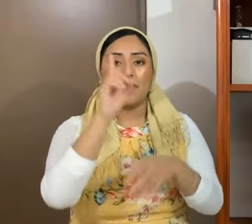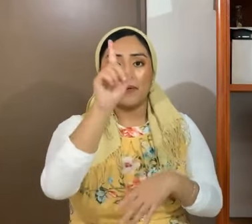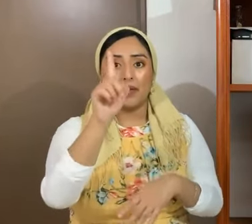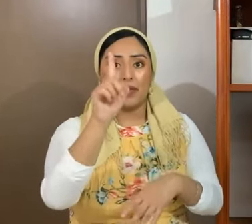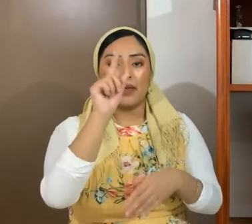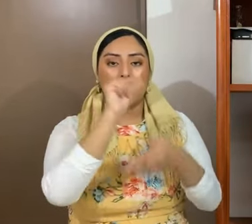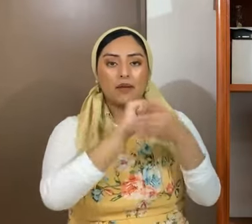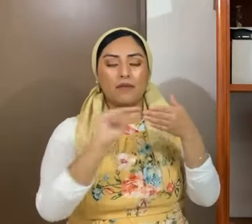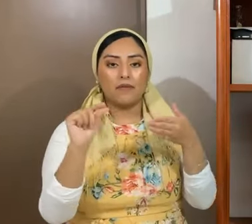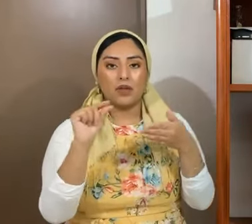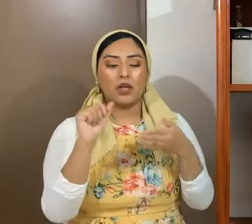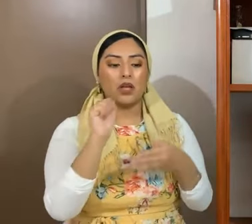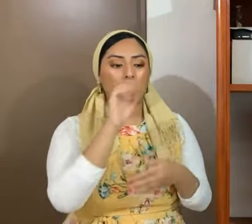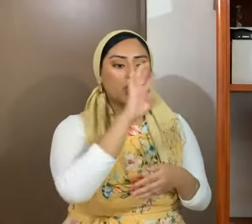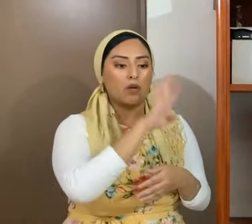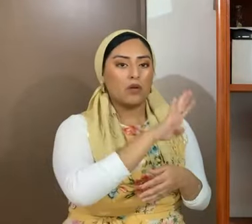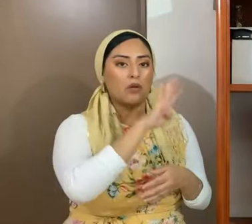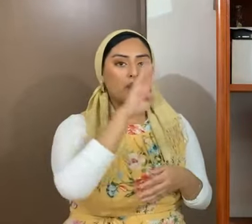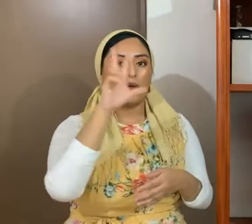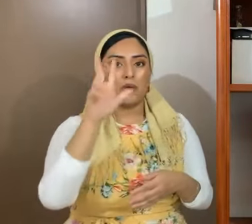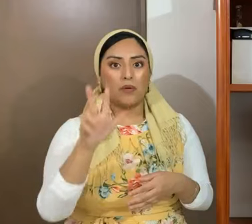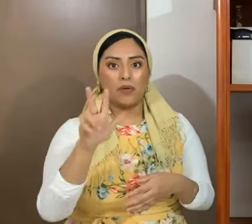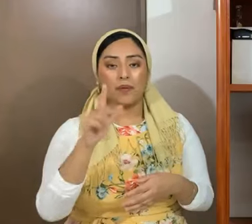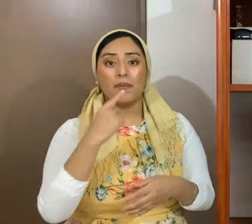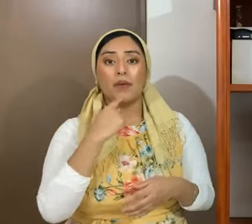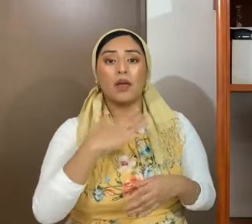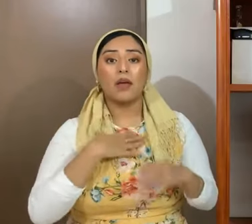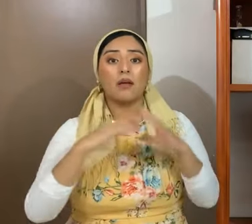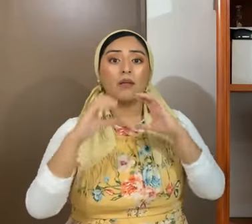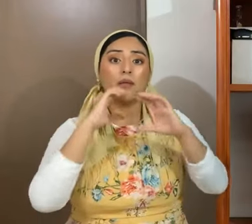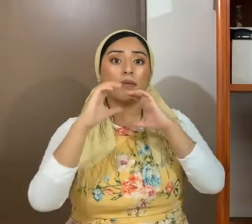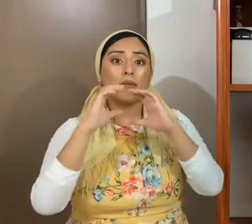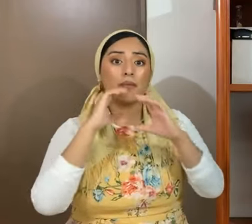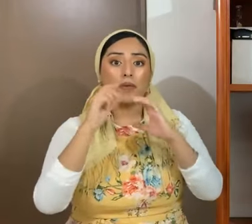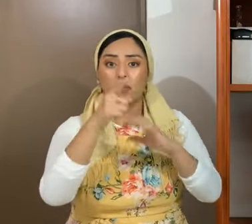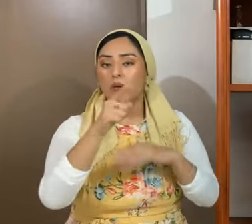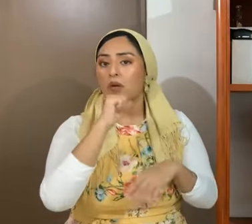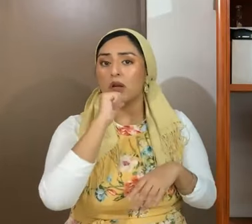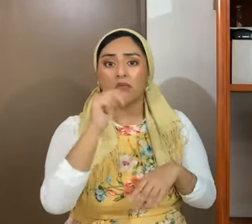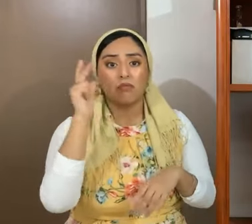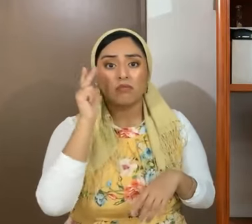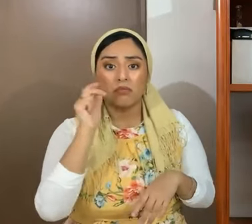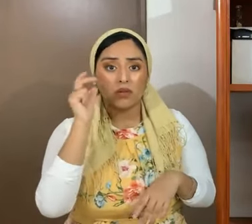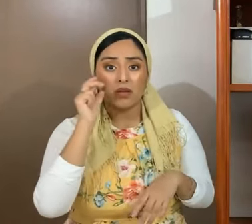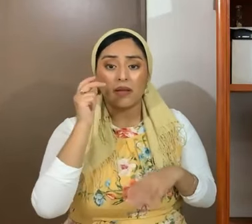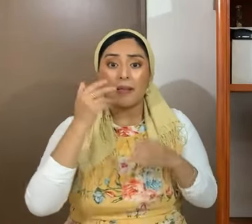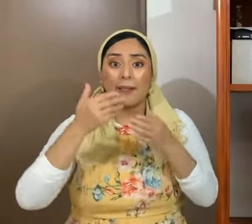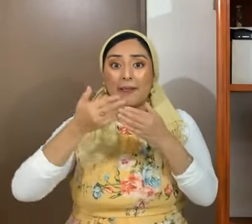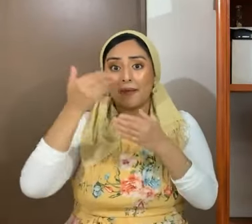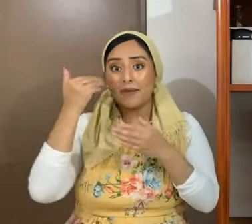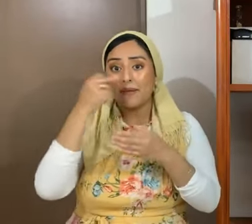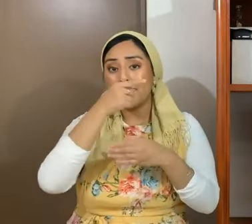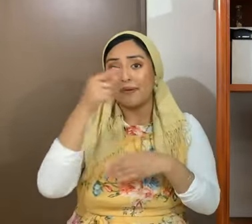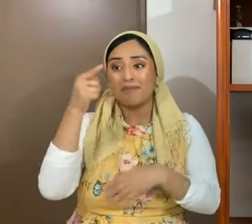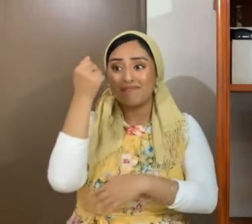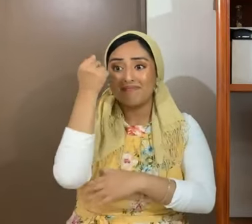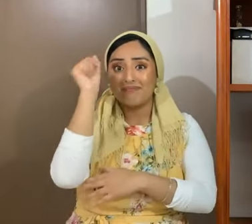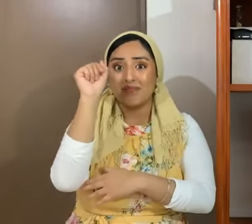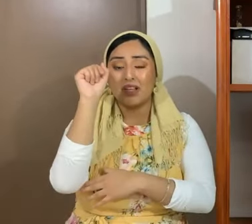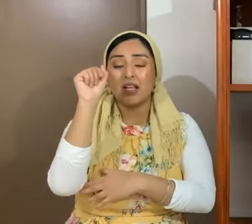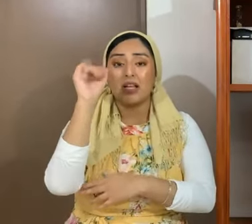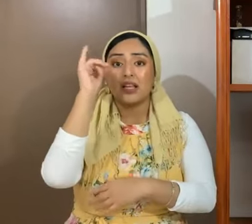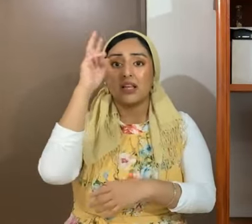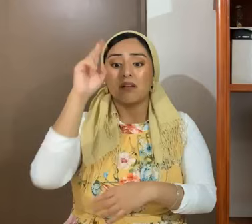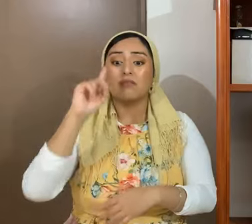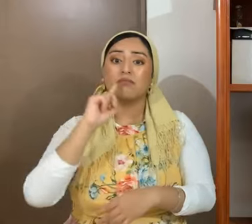1, verso 43. Dice: yo os hablé, no disteis oídos. Antes fuisteis rebeldes al mandato